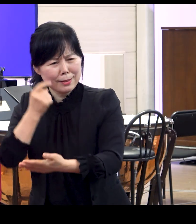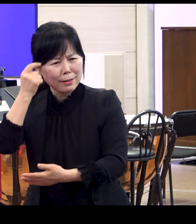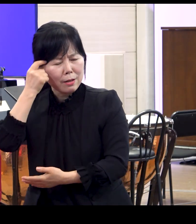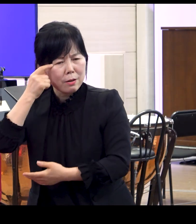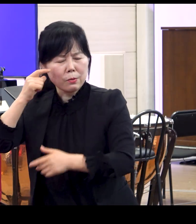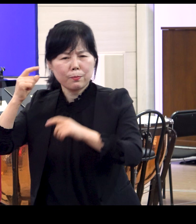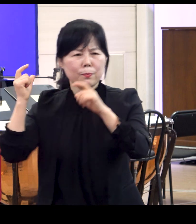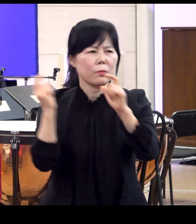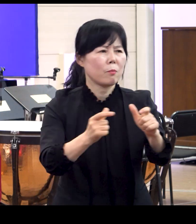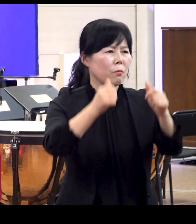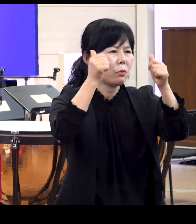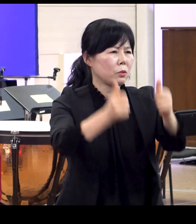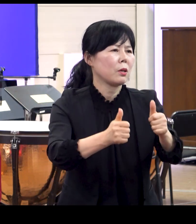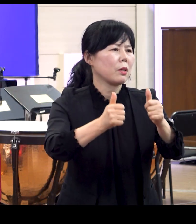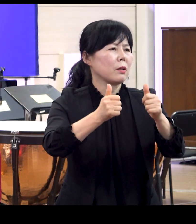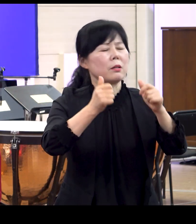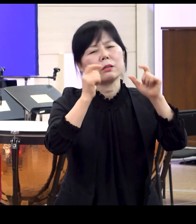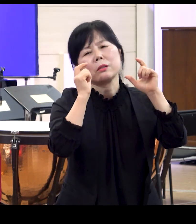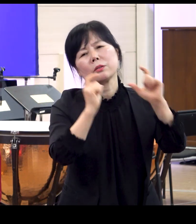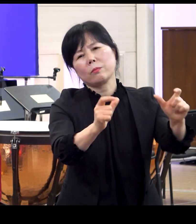거예요.